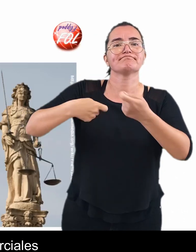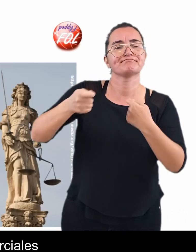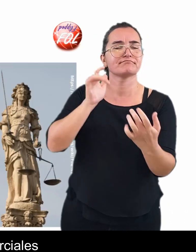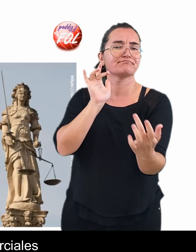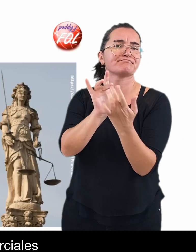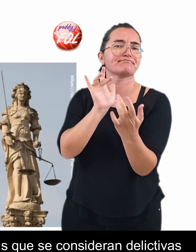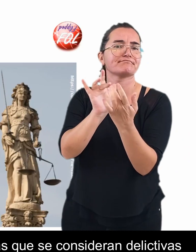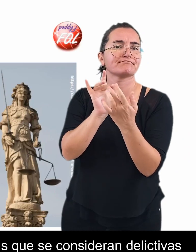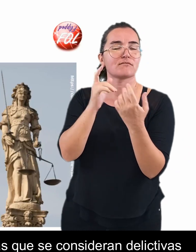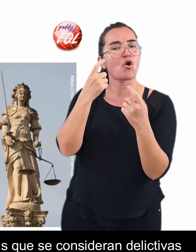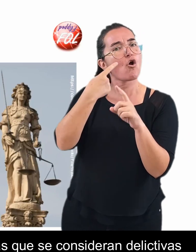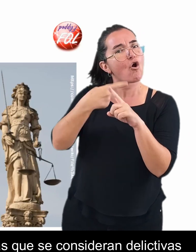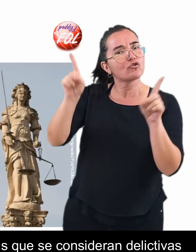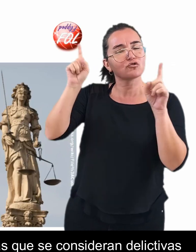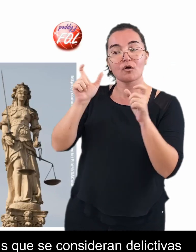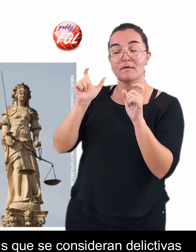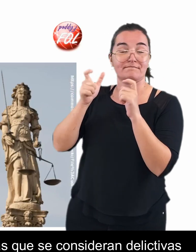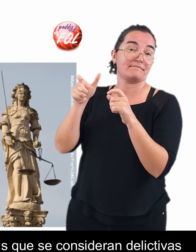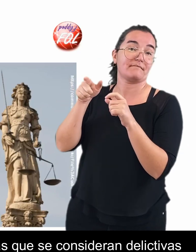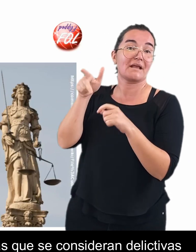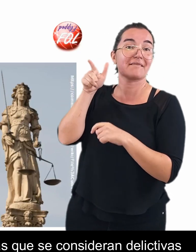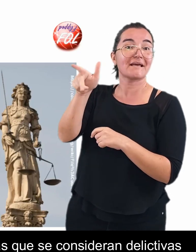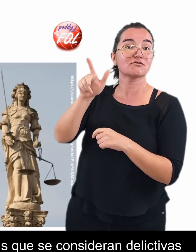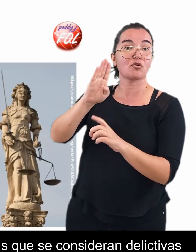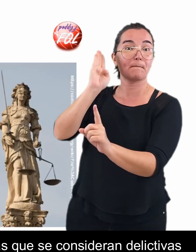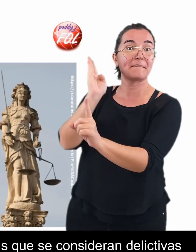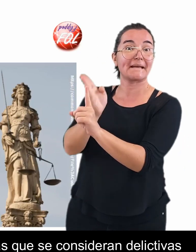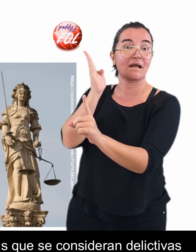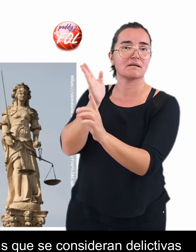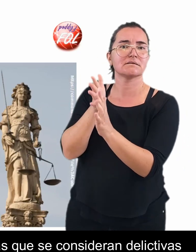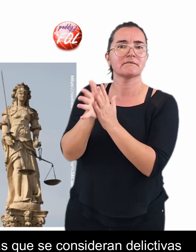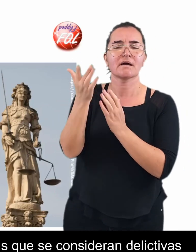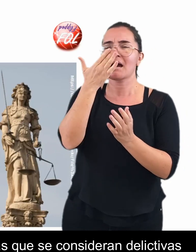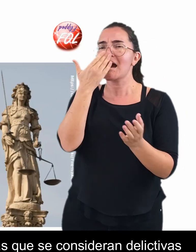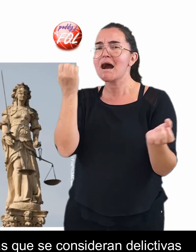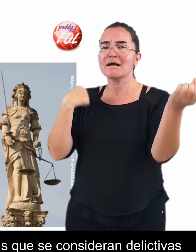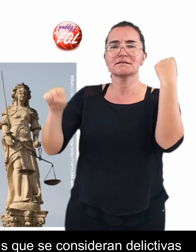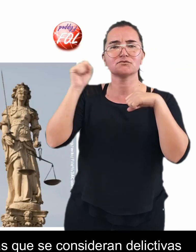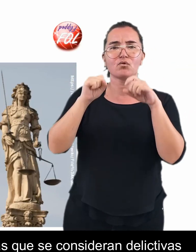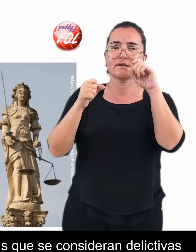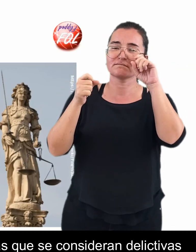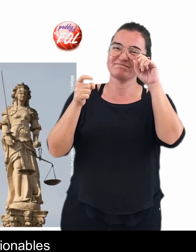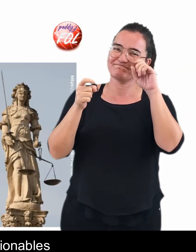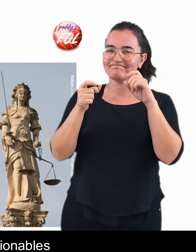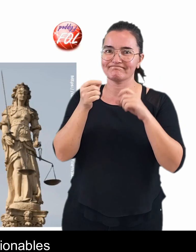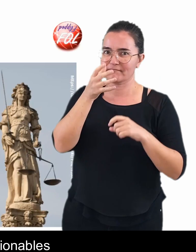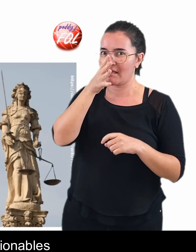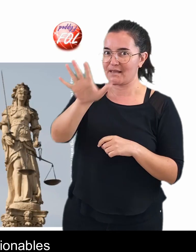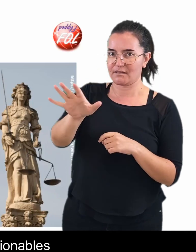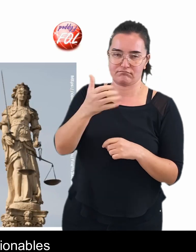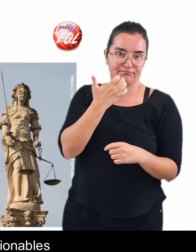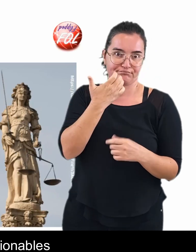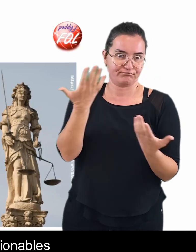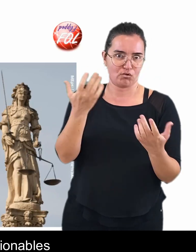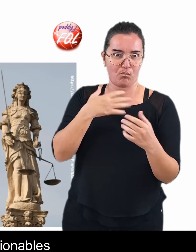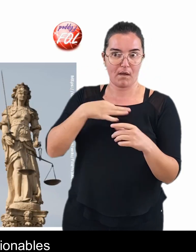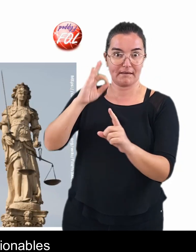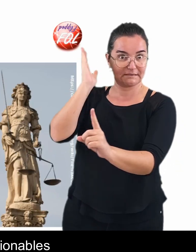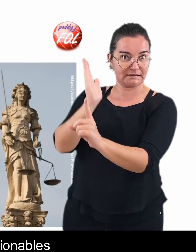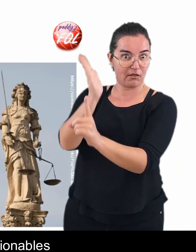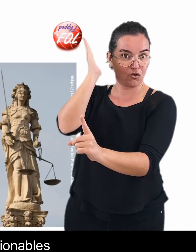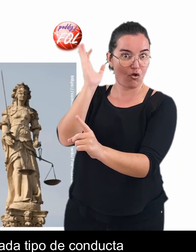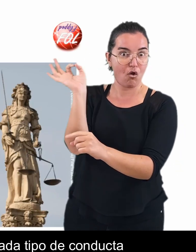relaciones comerciales. El derecho penal establece aquellas conductas que se consideran delictivas, qué conductas